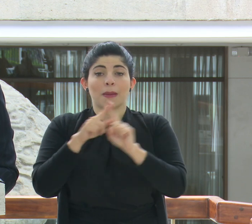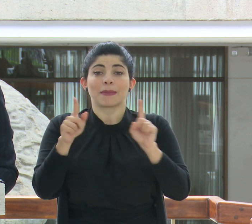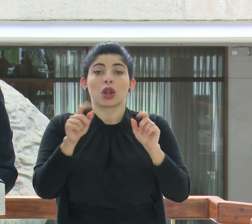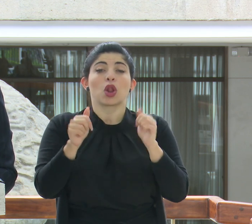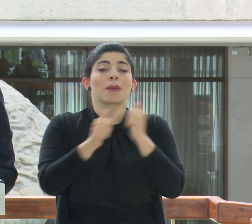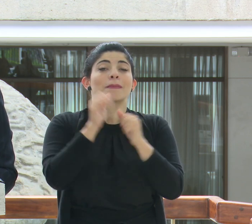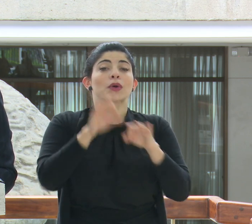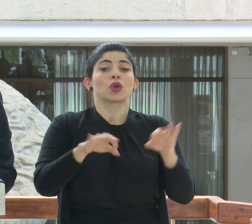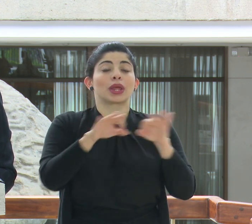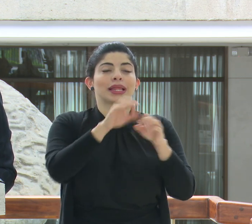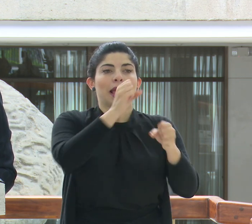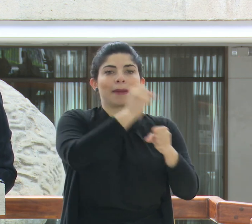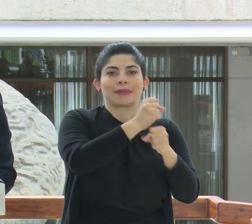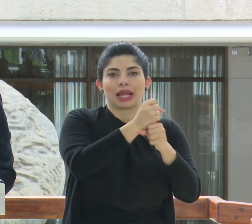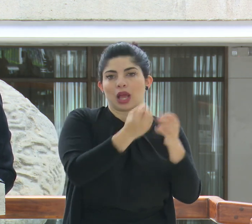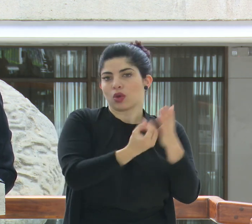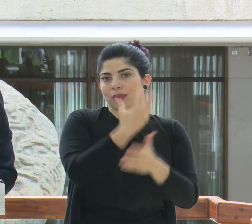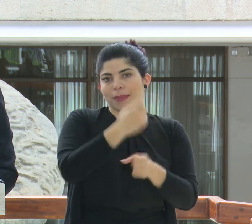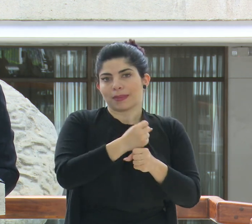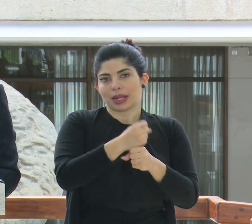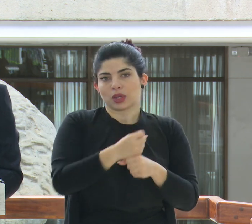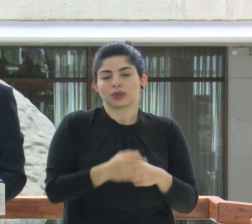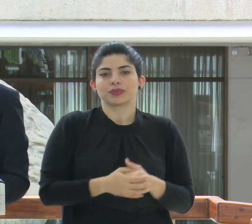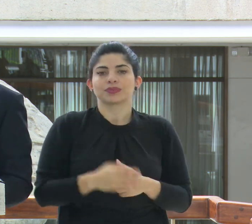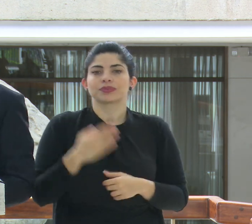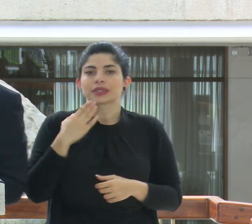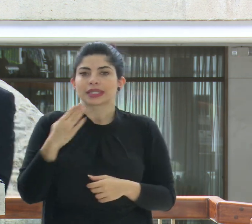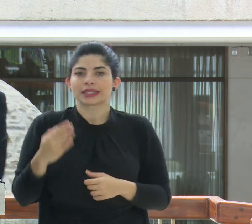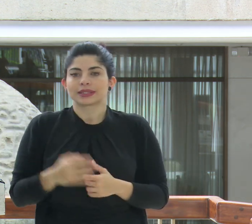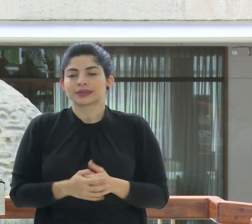prioritario, empleo, generación de empleo.